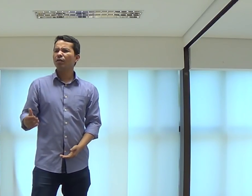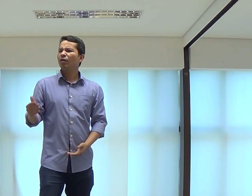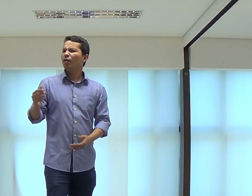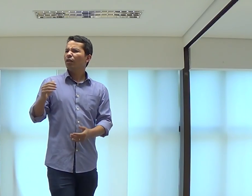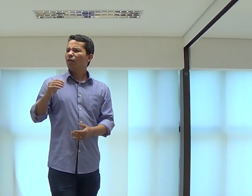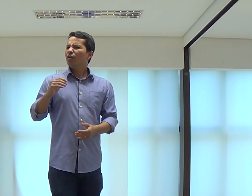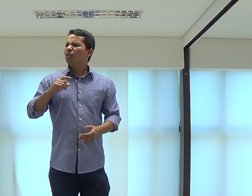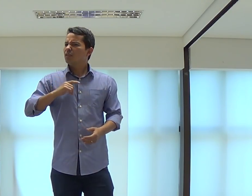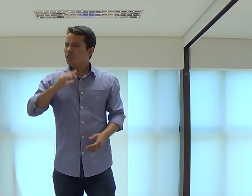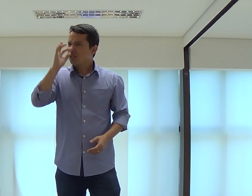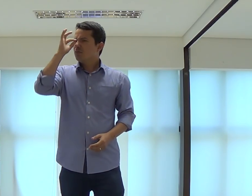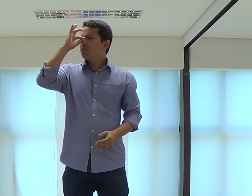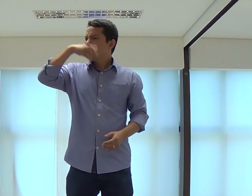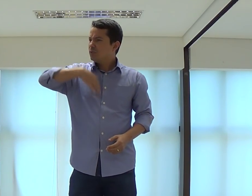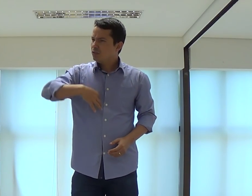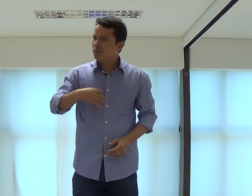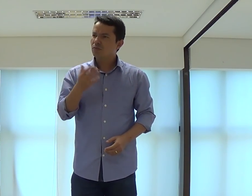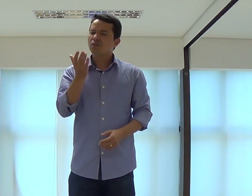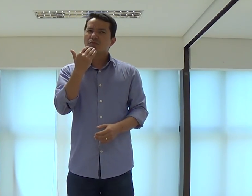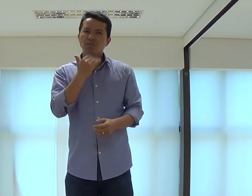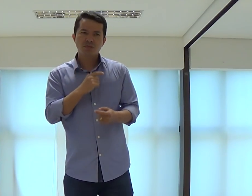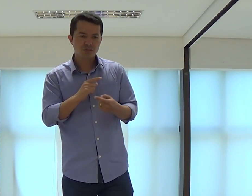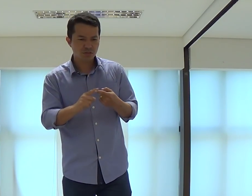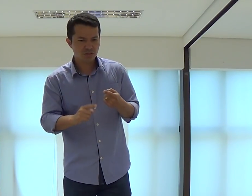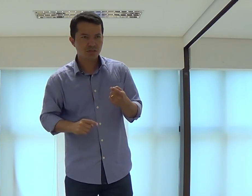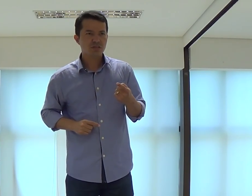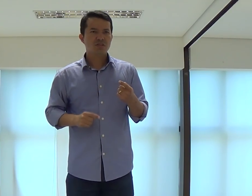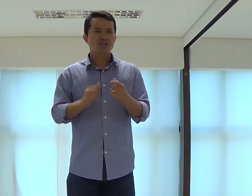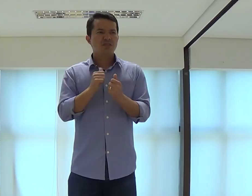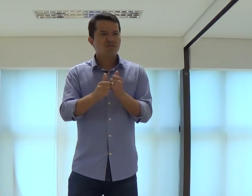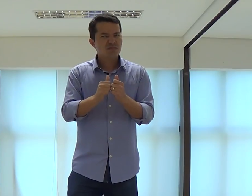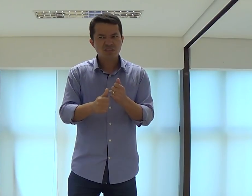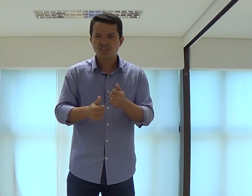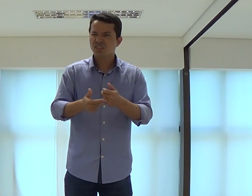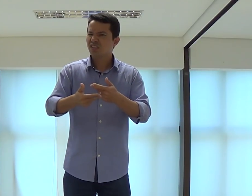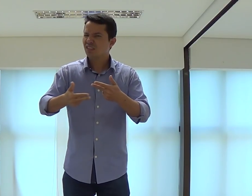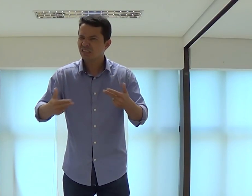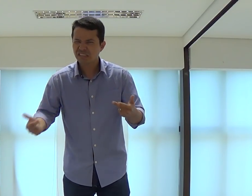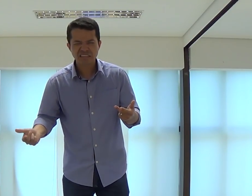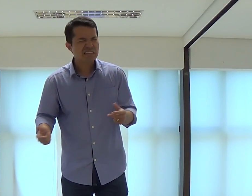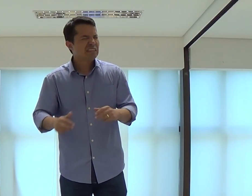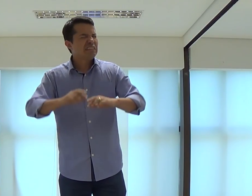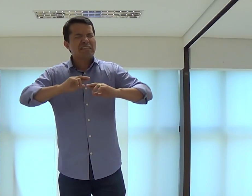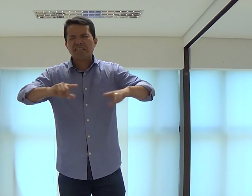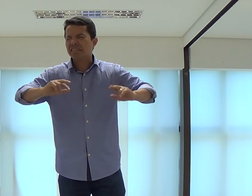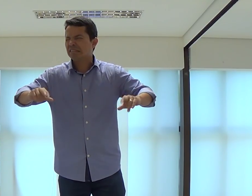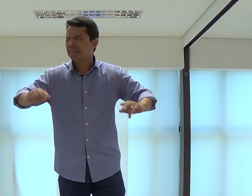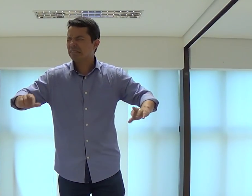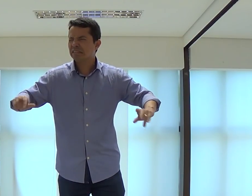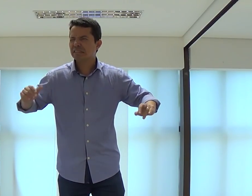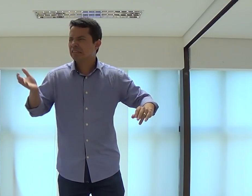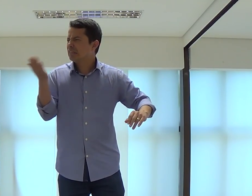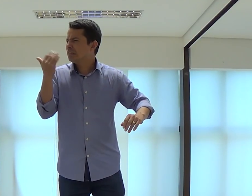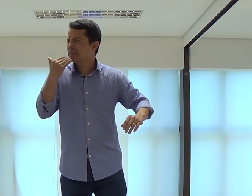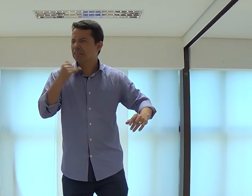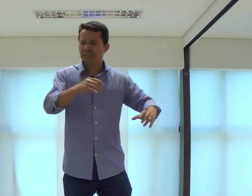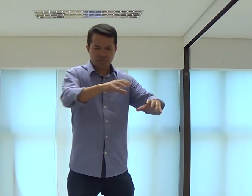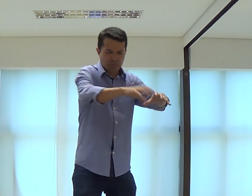e enchem o prato. Então tem peru de Natal, tem o arroz, né, diferente que é feito,